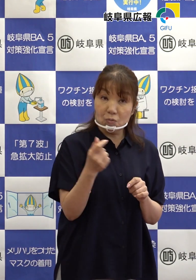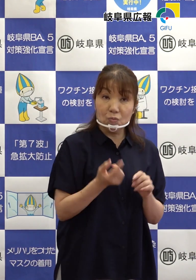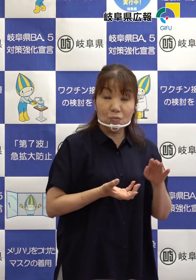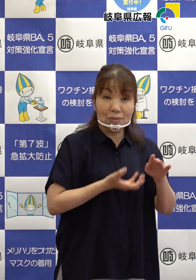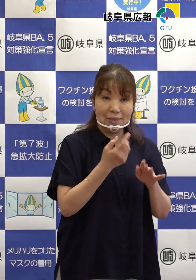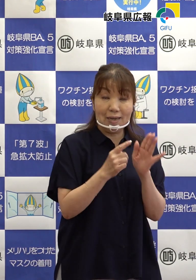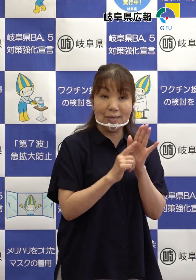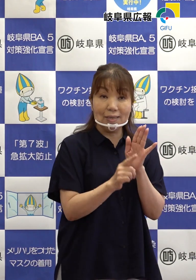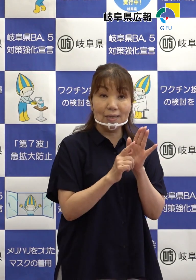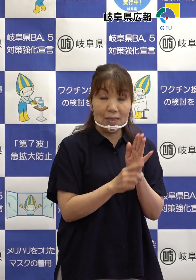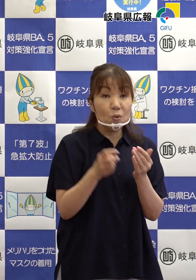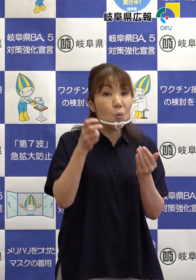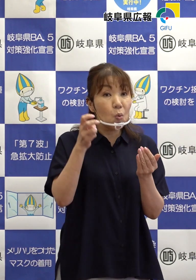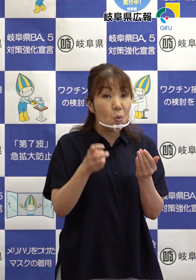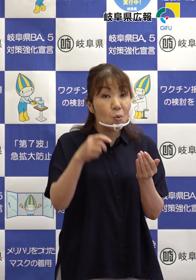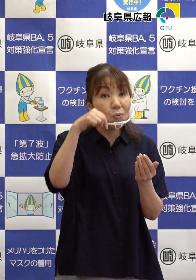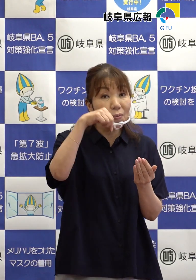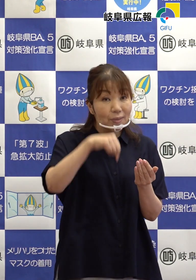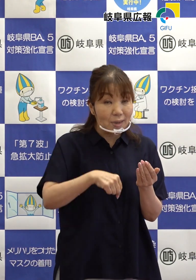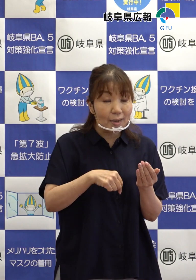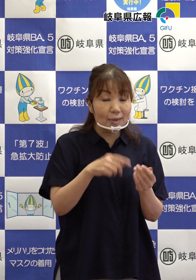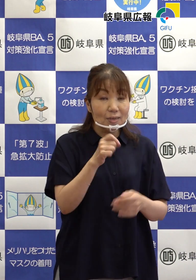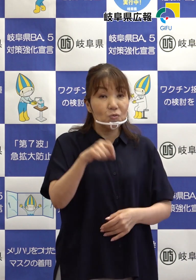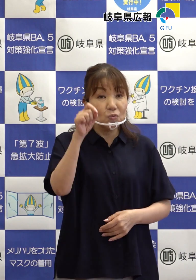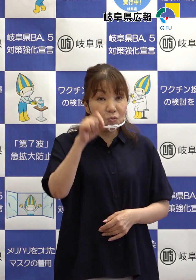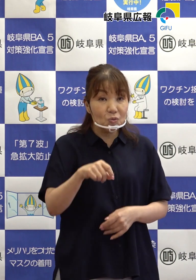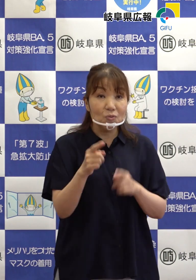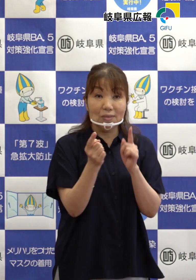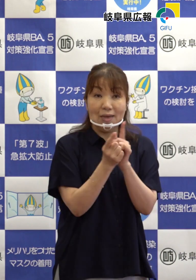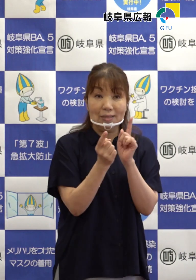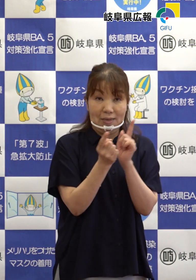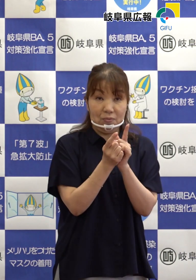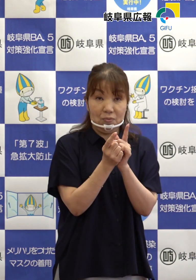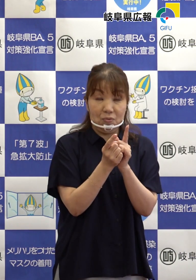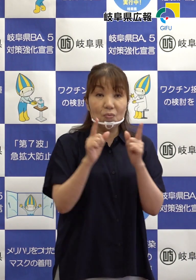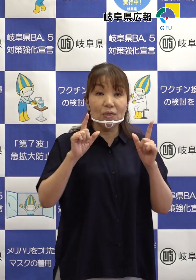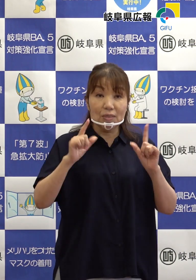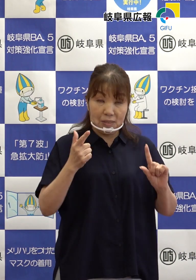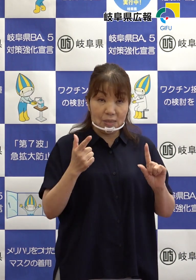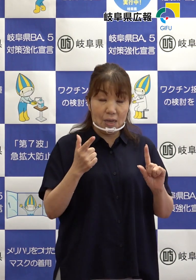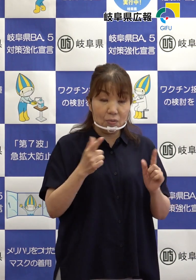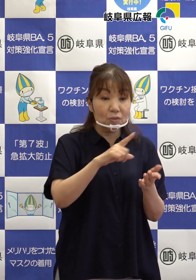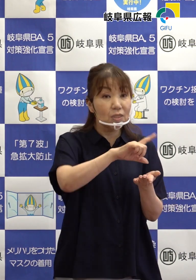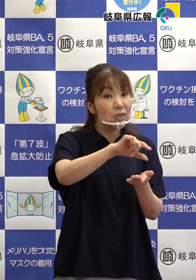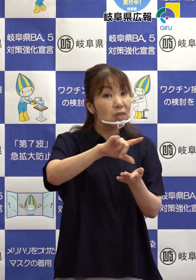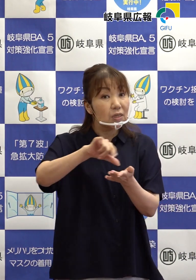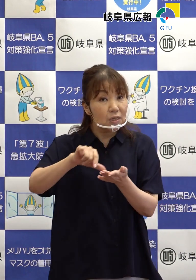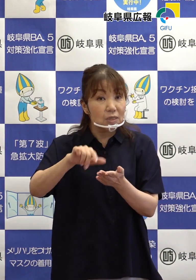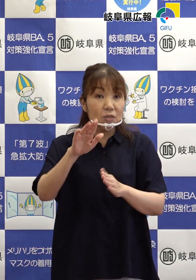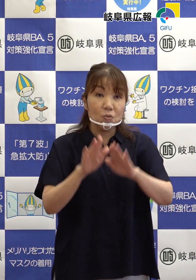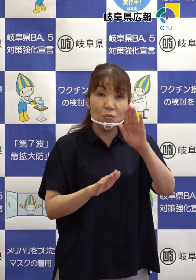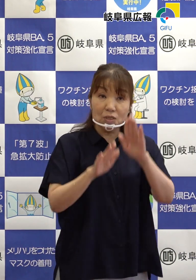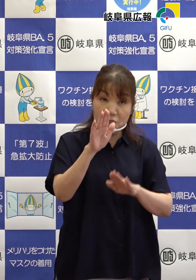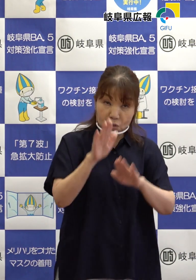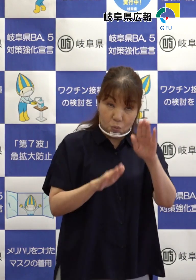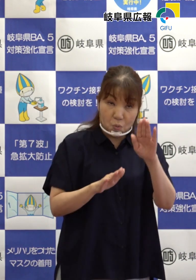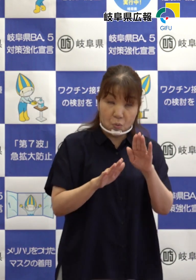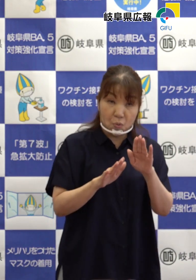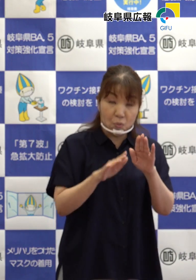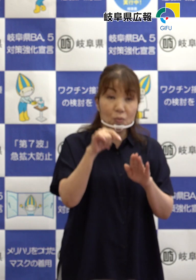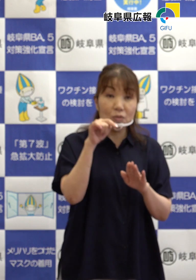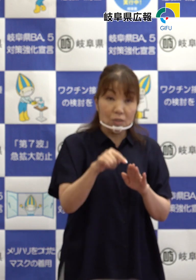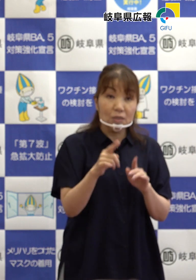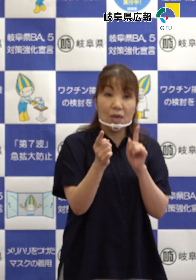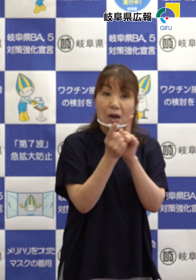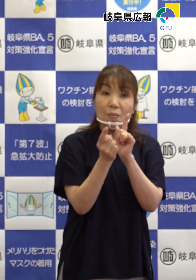で十分対策がアトリなんじゃないかと各地域のさまざまな事情の緊急所状態に応じて